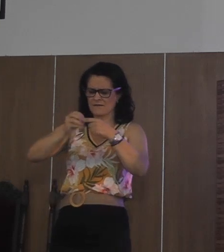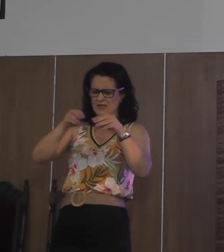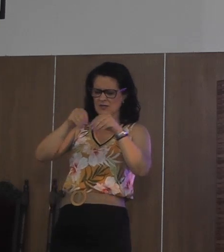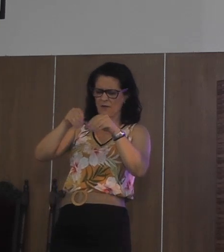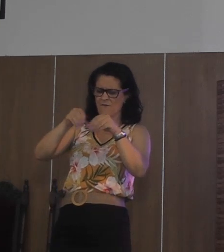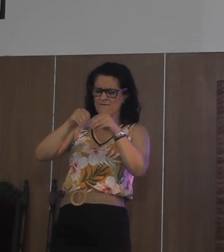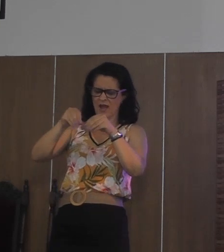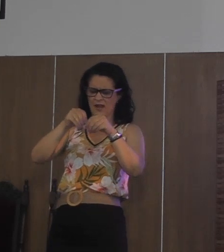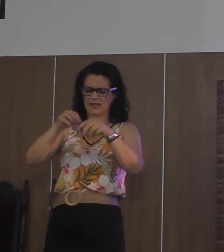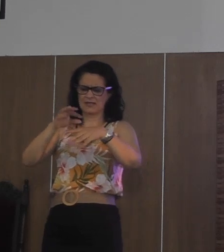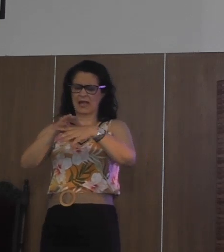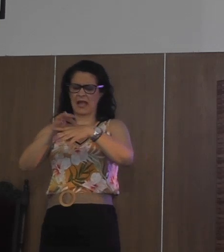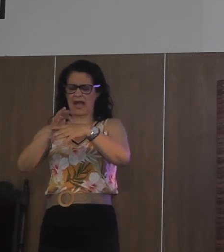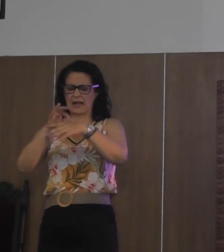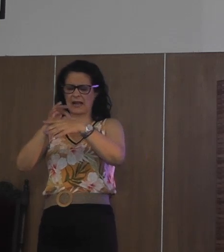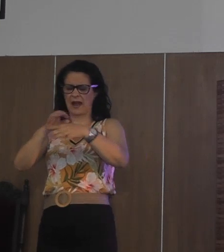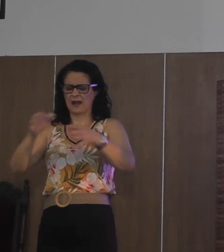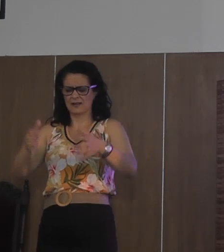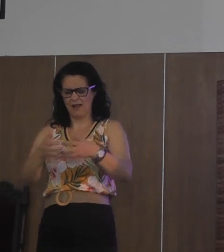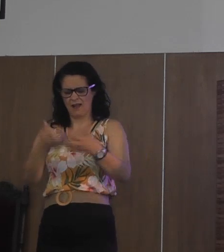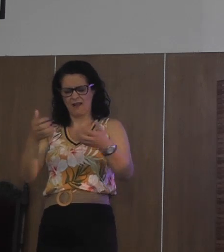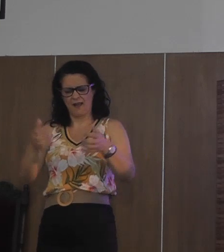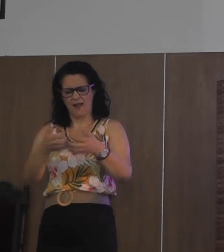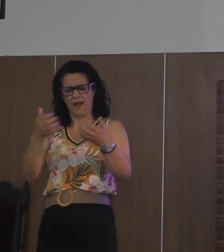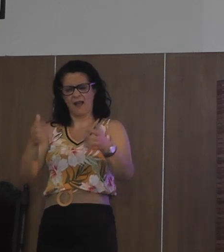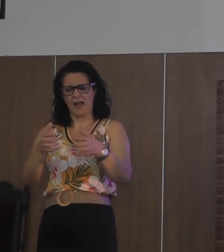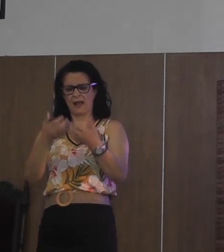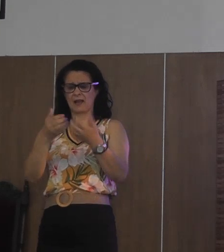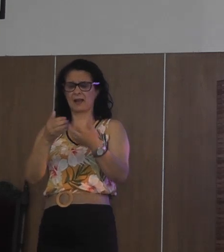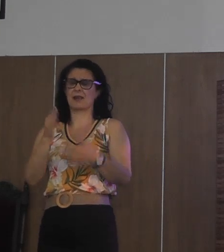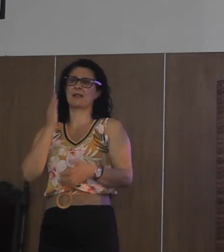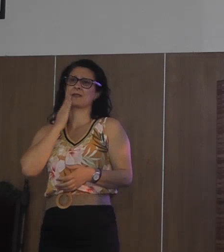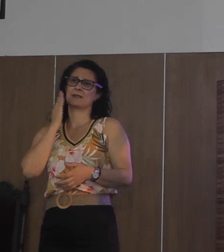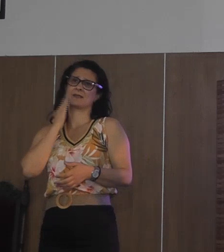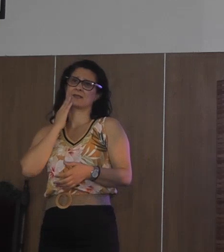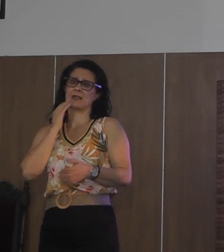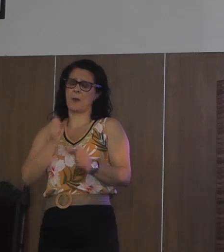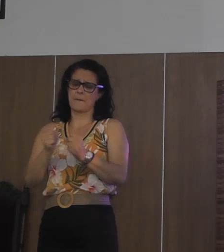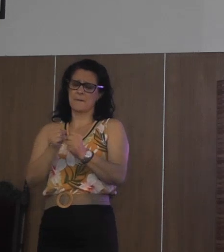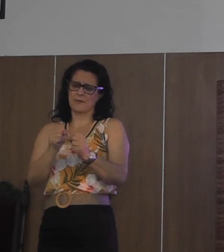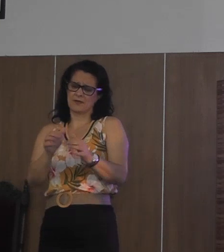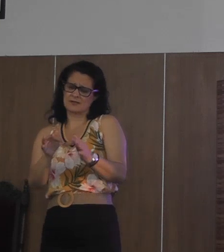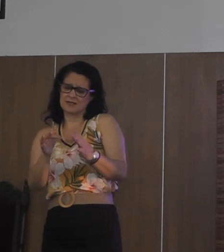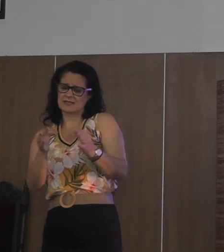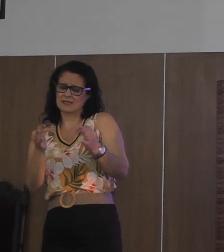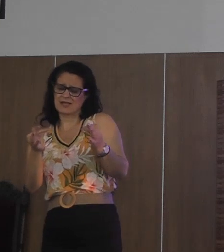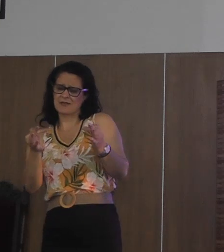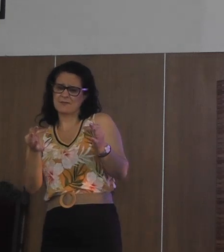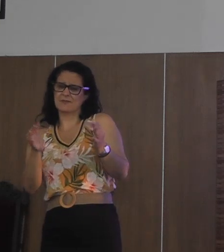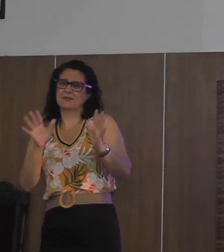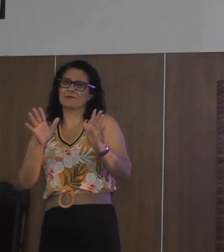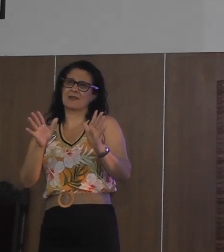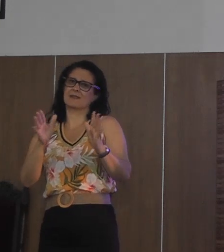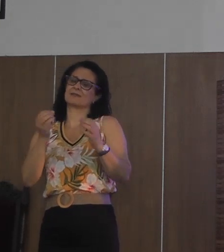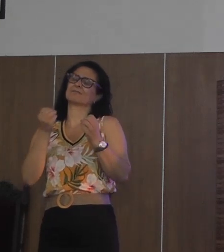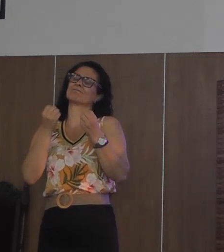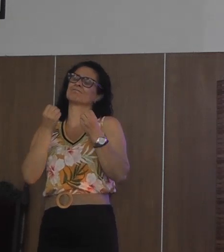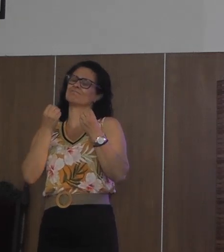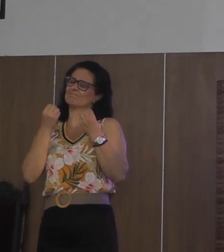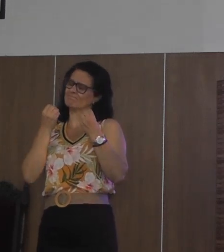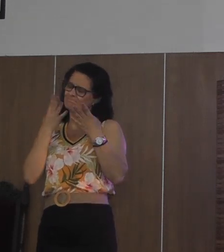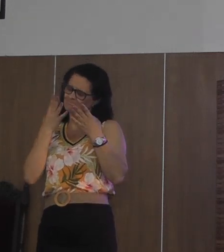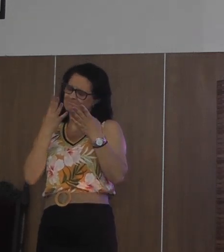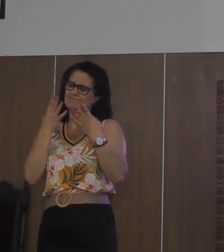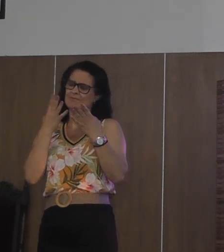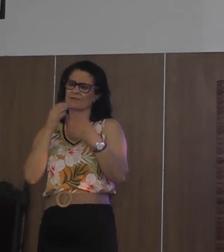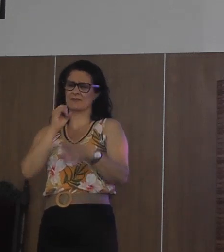carne, o legume. Não é um caviar, não é um peixe importado, um peixe caro, ou uma comida caríssima, mas você está de